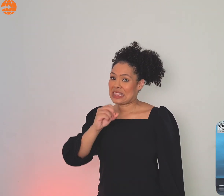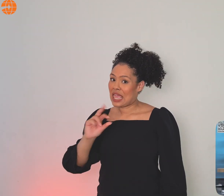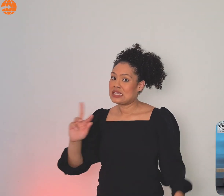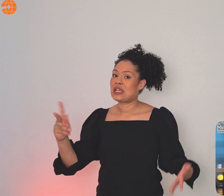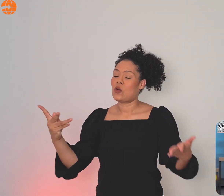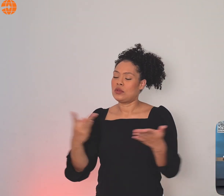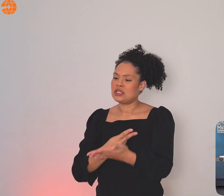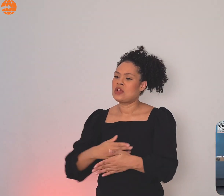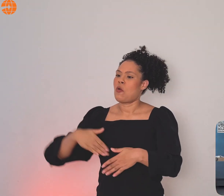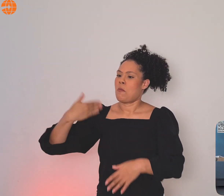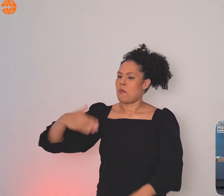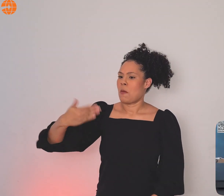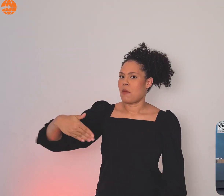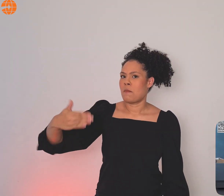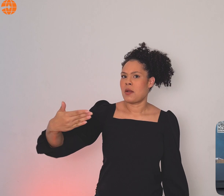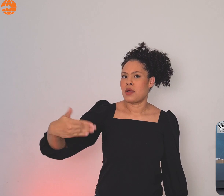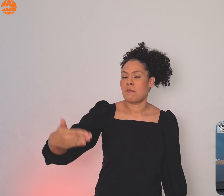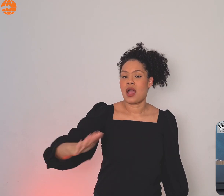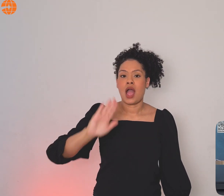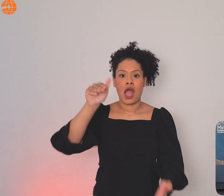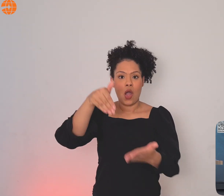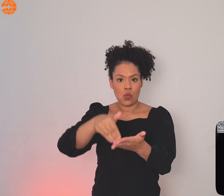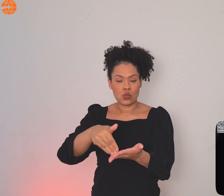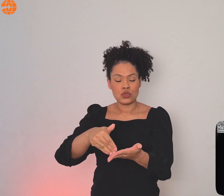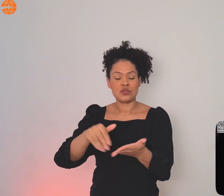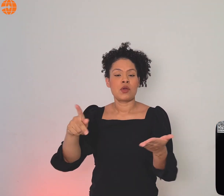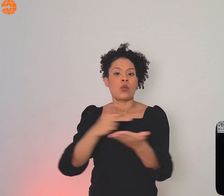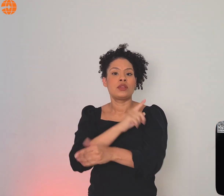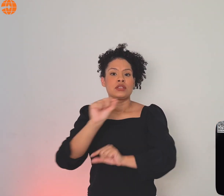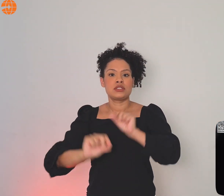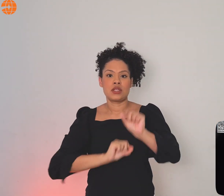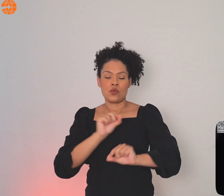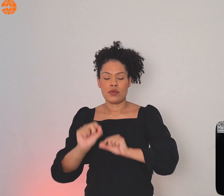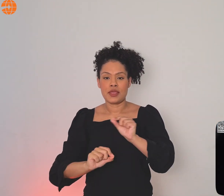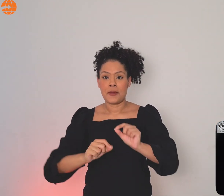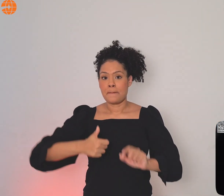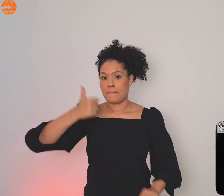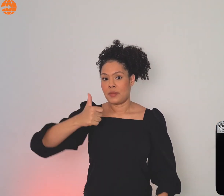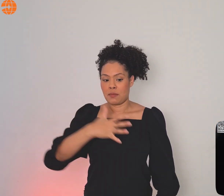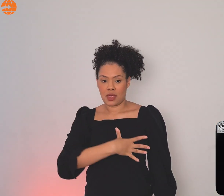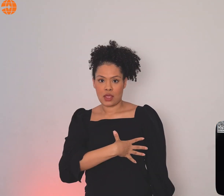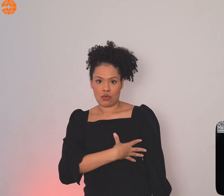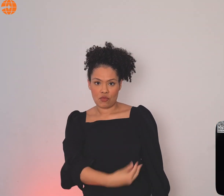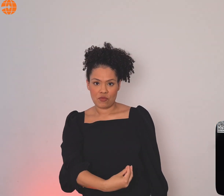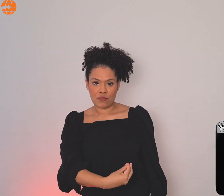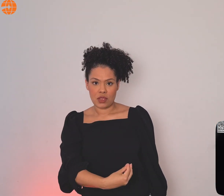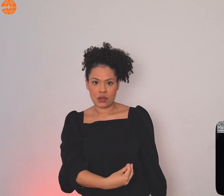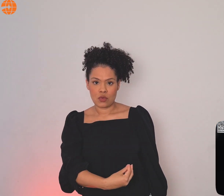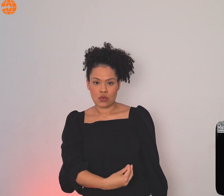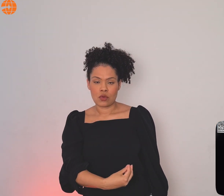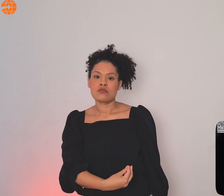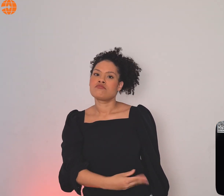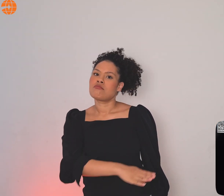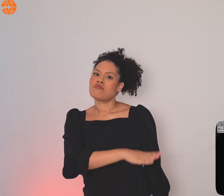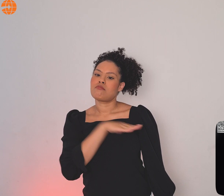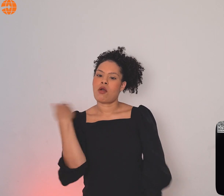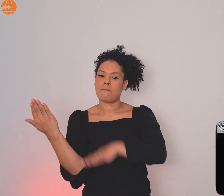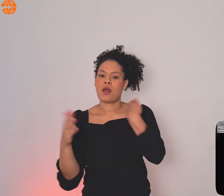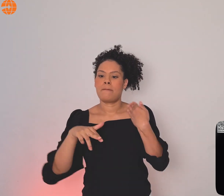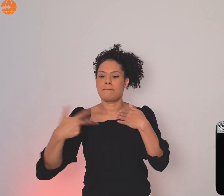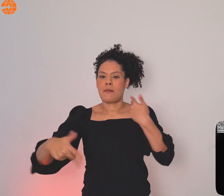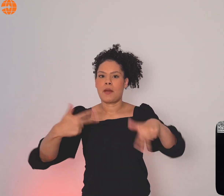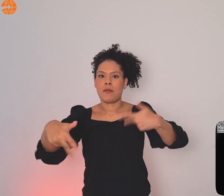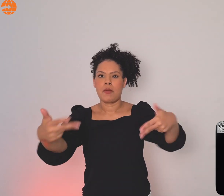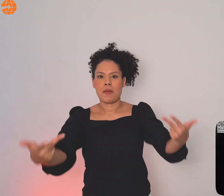a última praga foi a morte do filho primogênito de toda a família egípcia. O